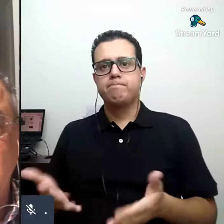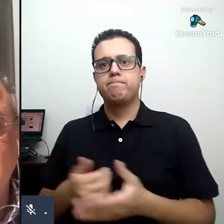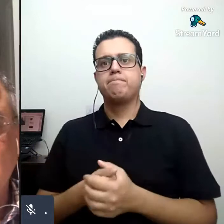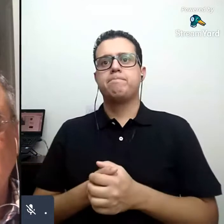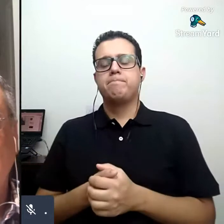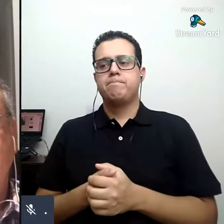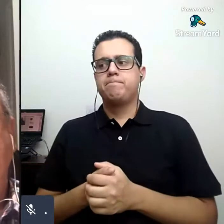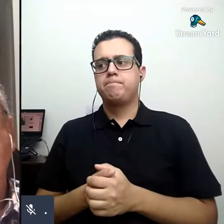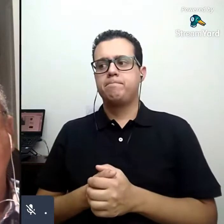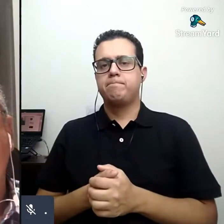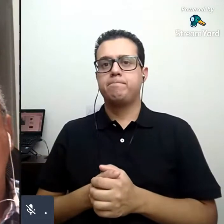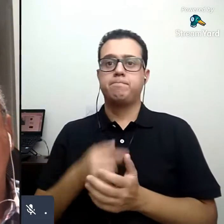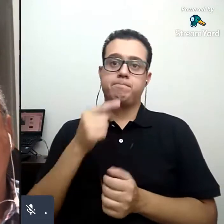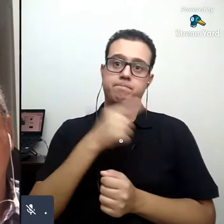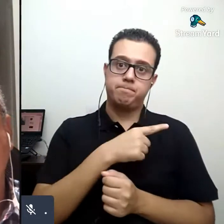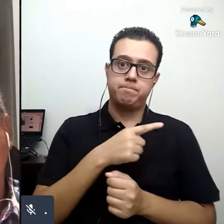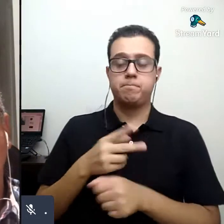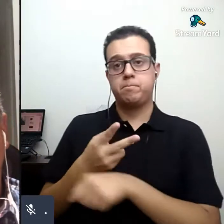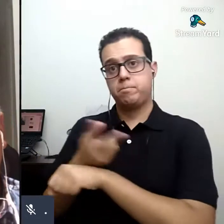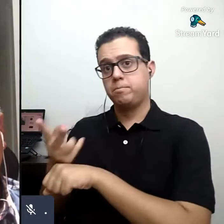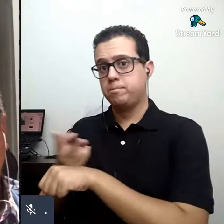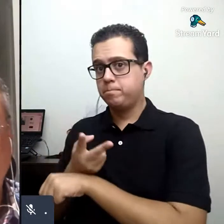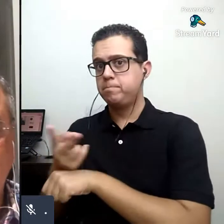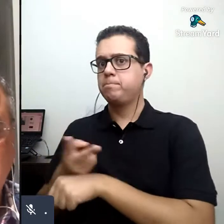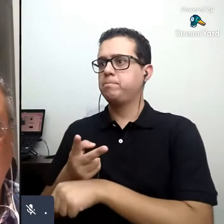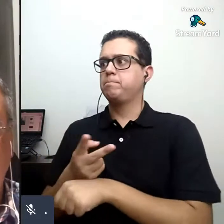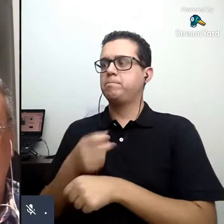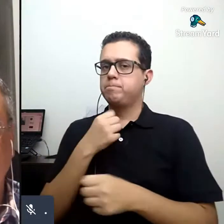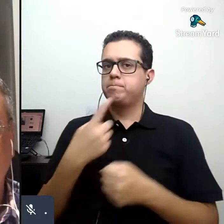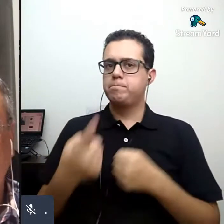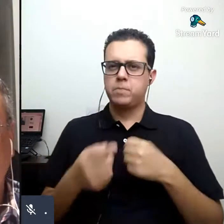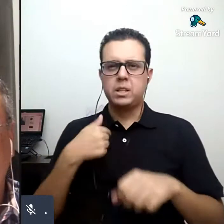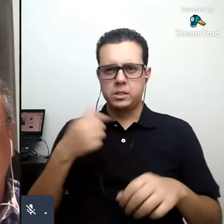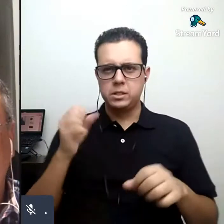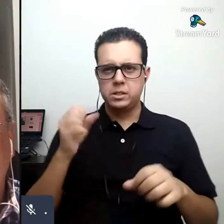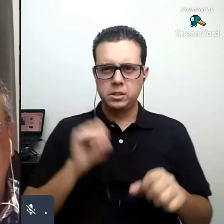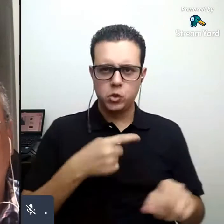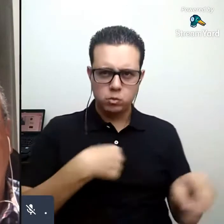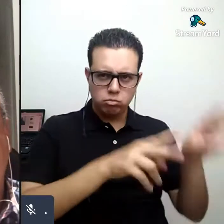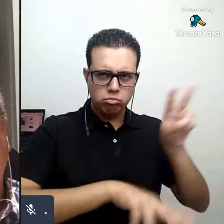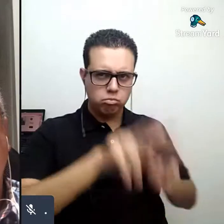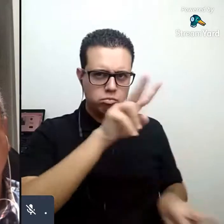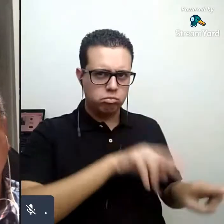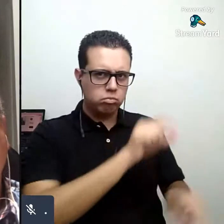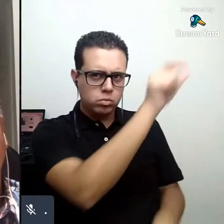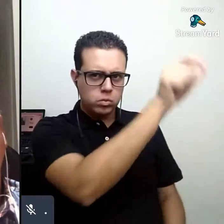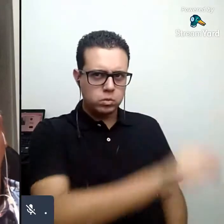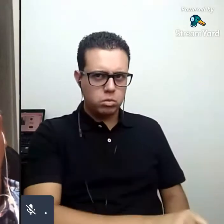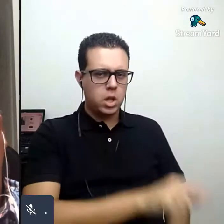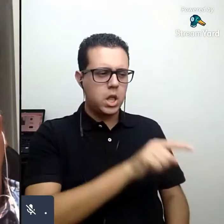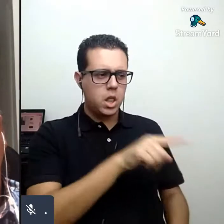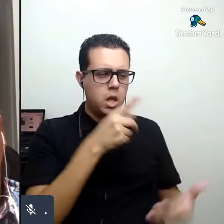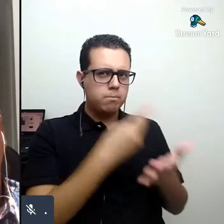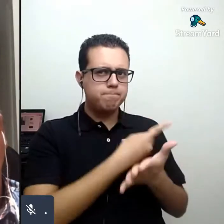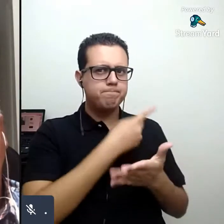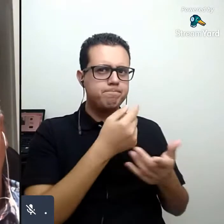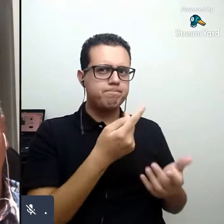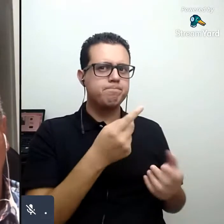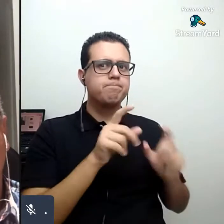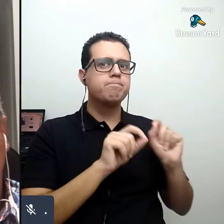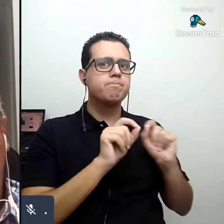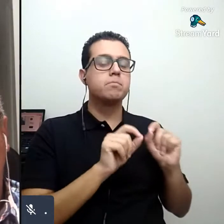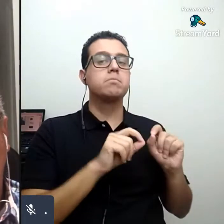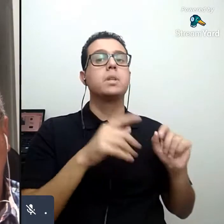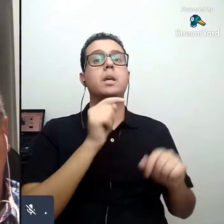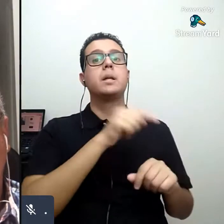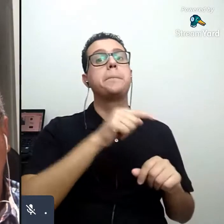alguns enganos deste nobre, deste oficial, era que Jesus tinha que estar presente